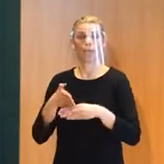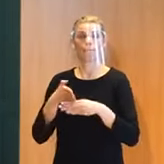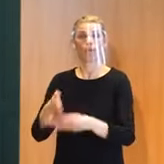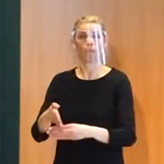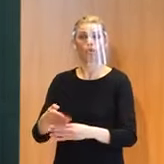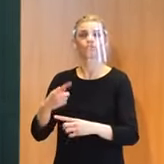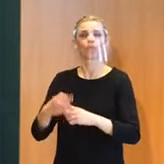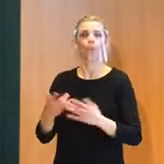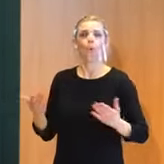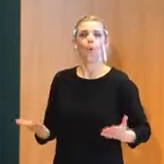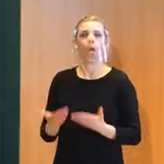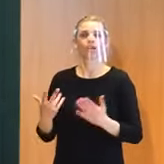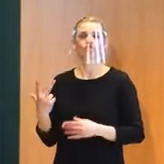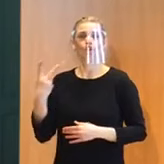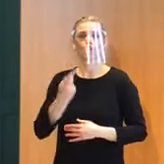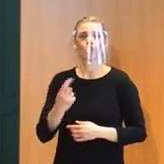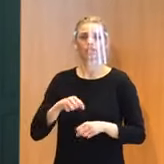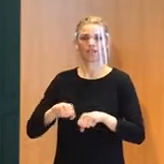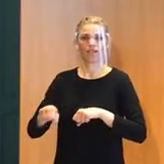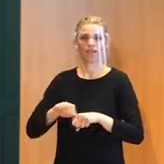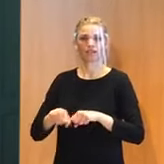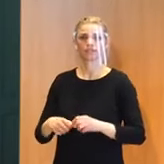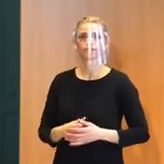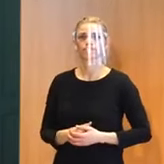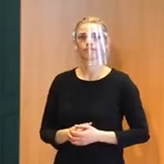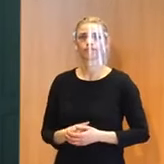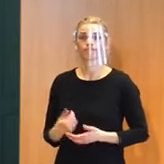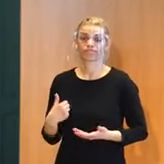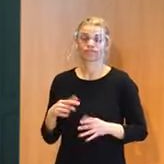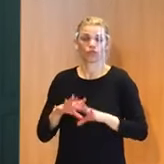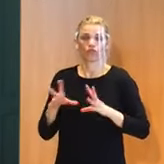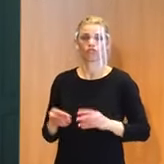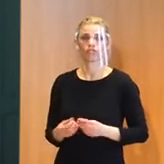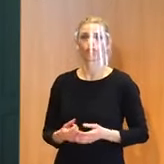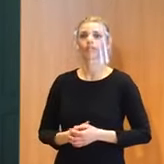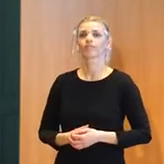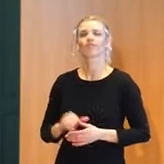a uľahčiť mu odchod z vlády. Toto by asi všetko.